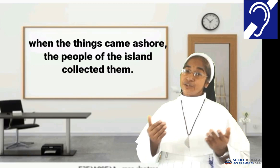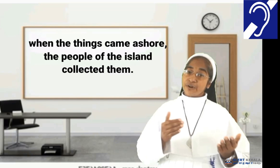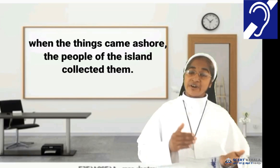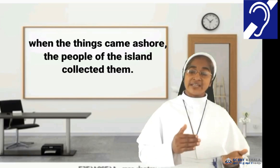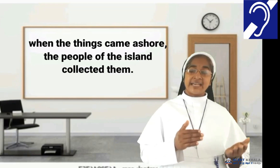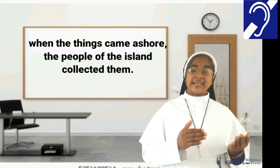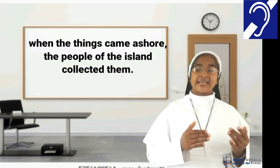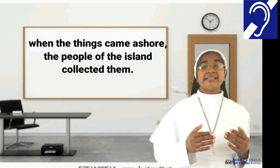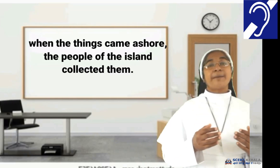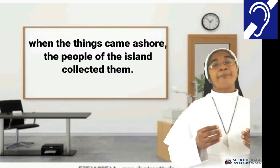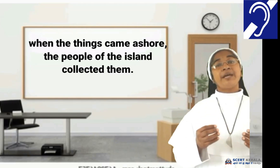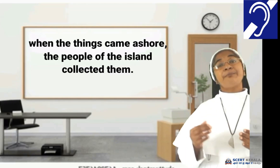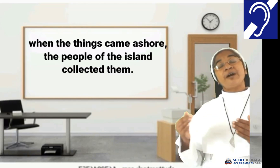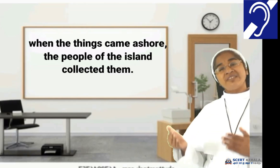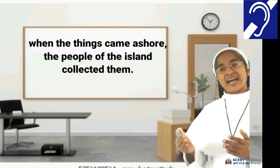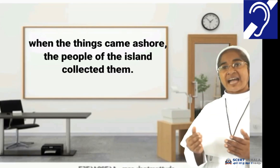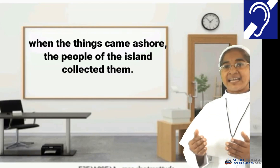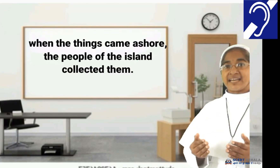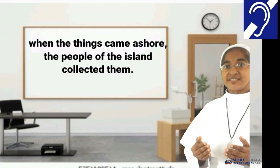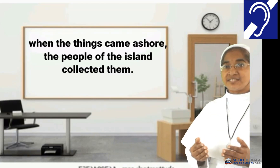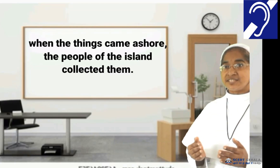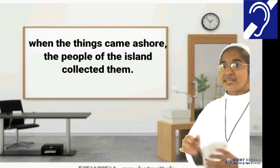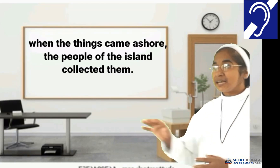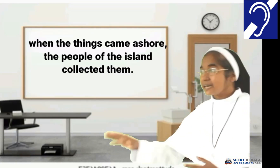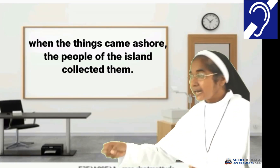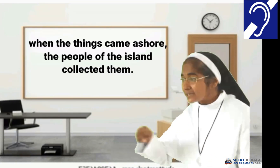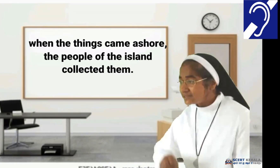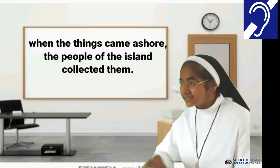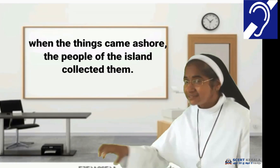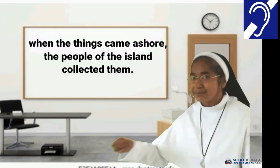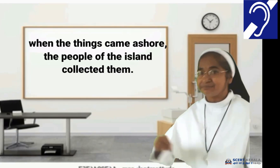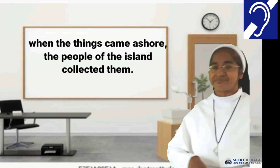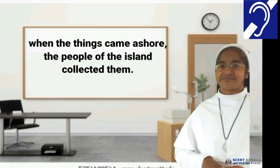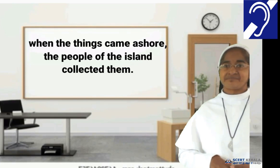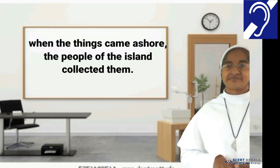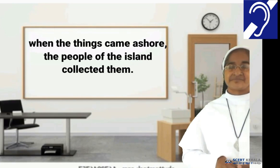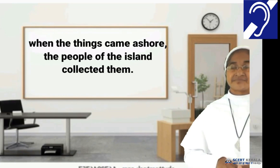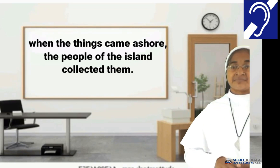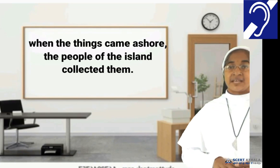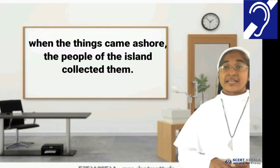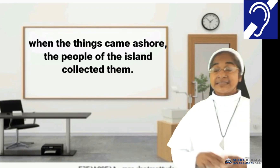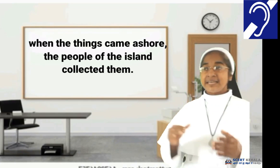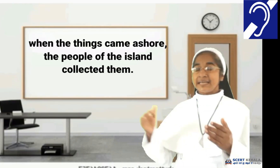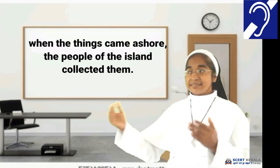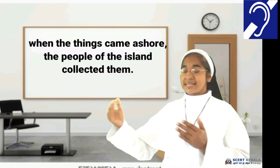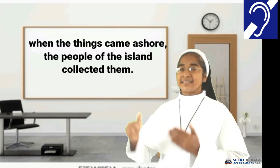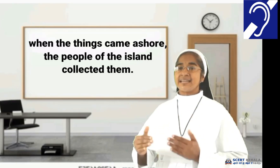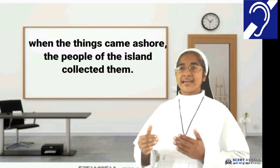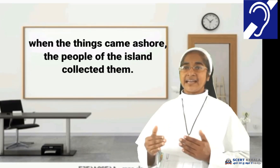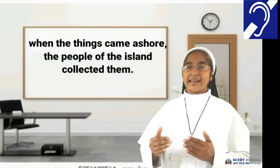അഷോർ ദ പീപ്പിൾ ഓഫ് ദ ഐലൻഡ് കളക്റ്റഡ് ദം. ഈ